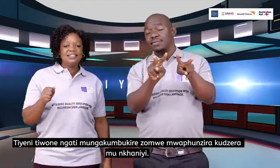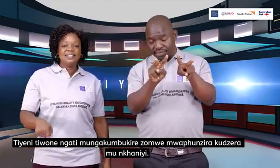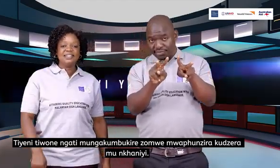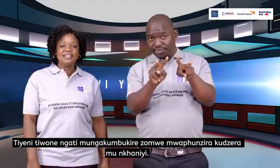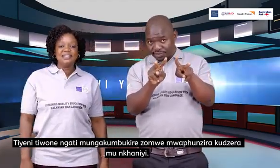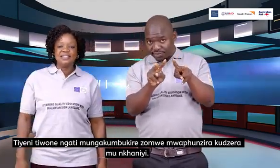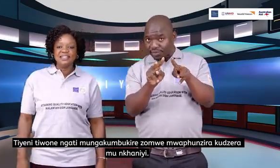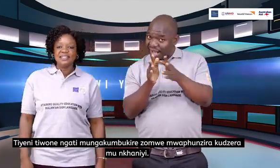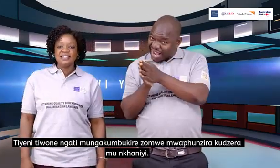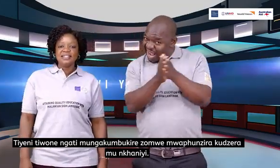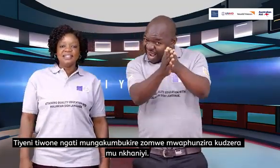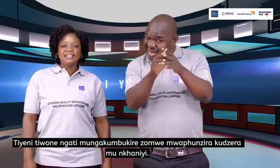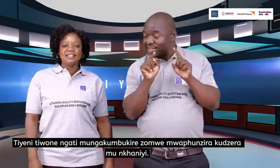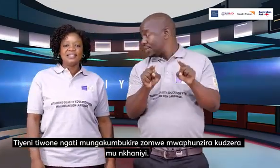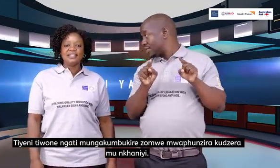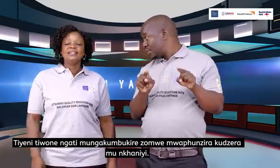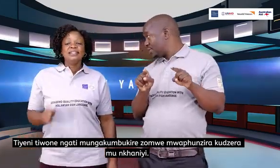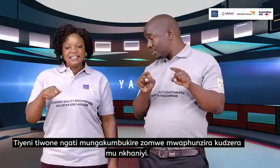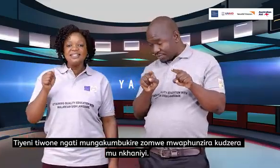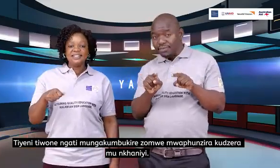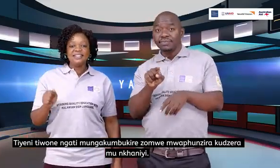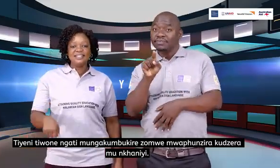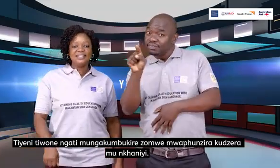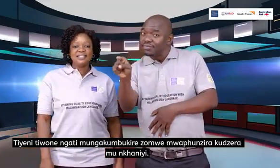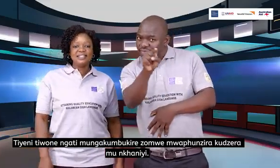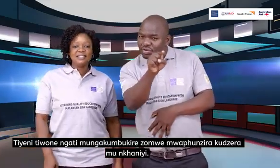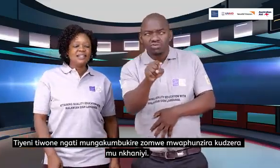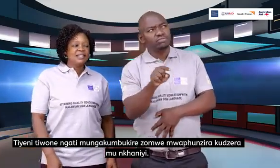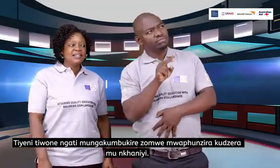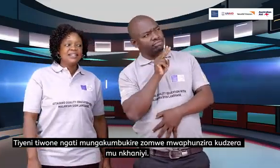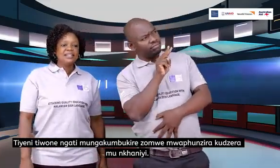Tiyeni tione ngati mungakumbukire zomwe mwaphunzira kudzera mu nkhani iyi.